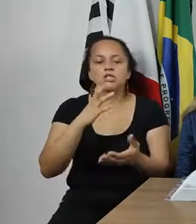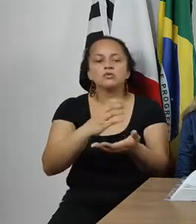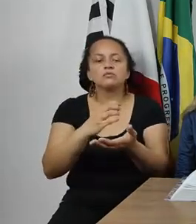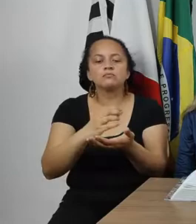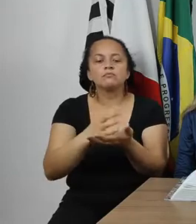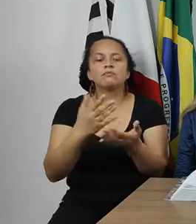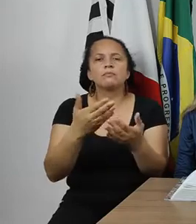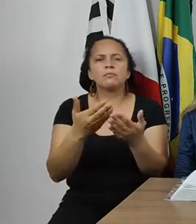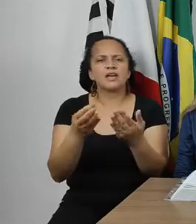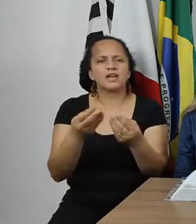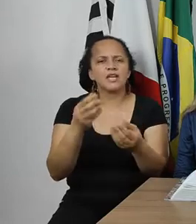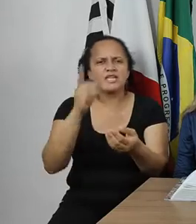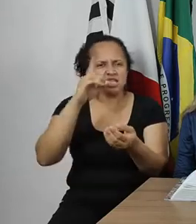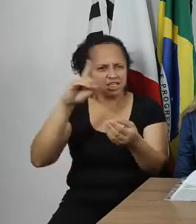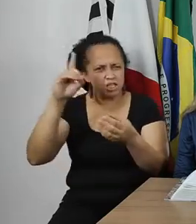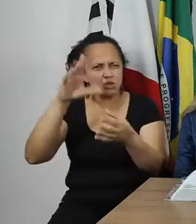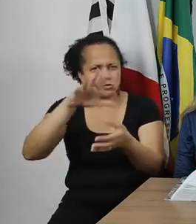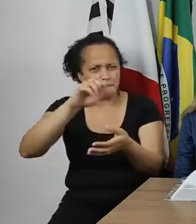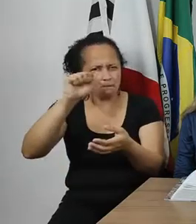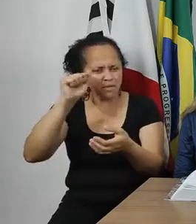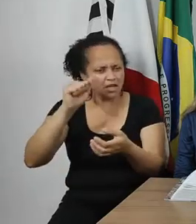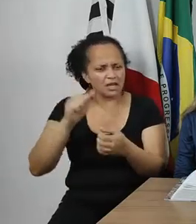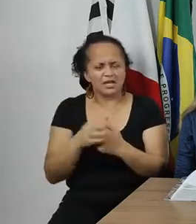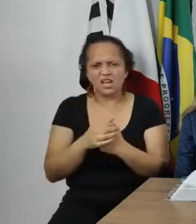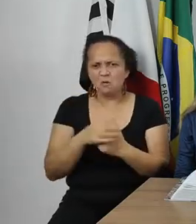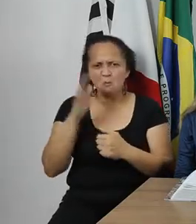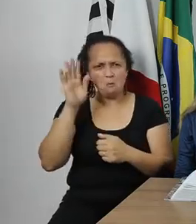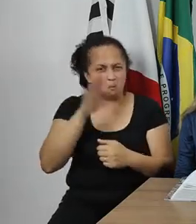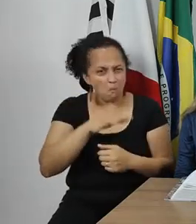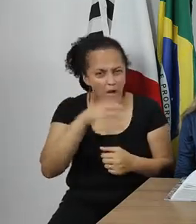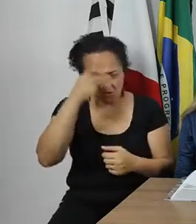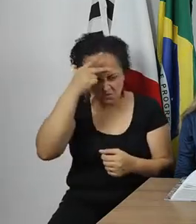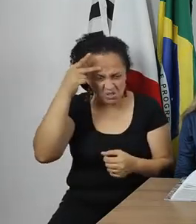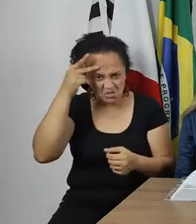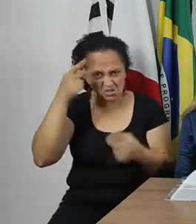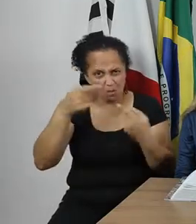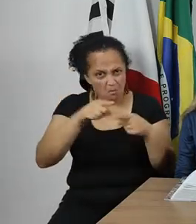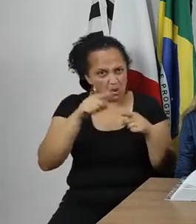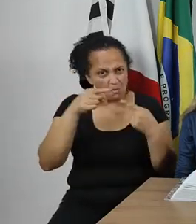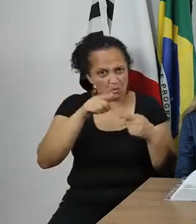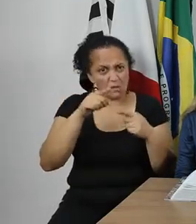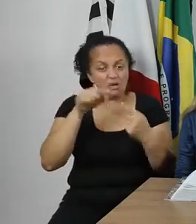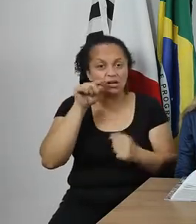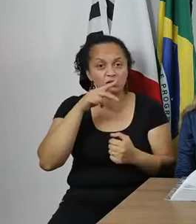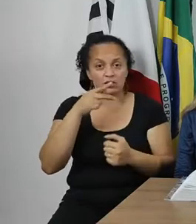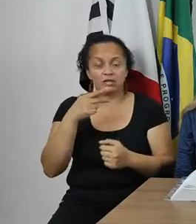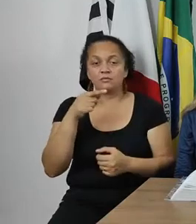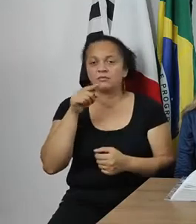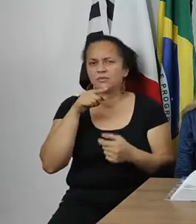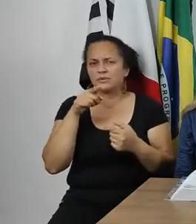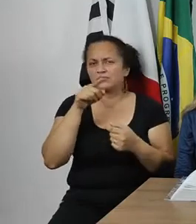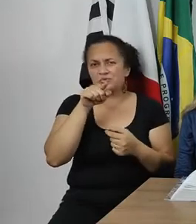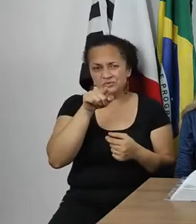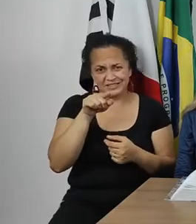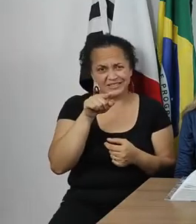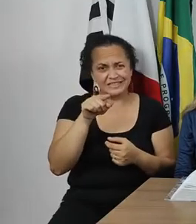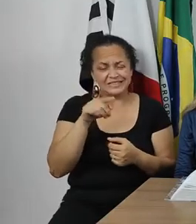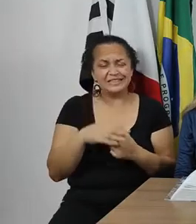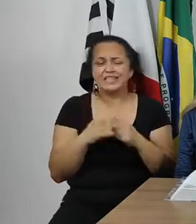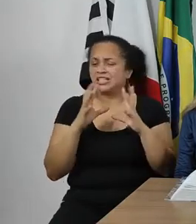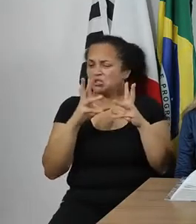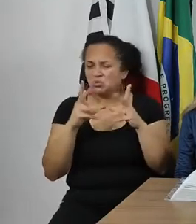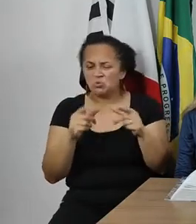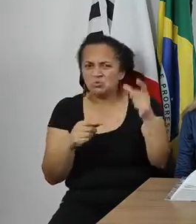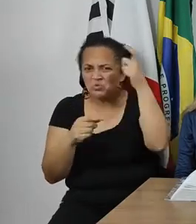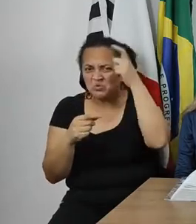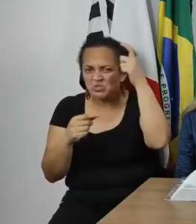sofre, toda forma de maldade que alguém já fez contra nós, tudo aquilo que o